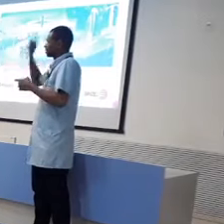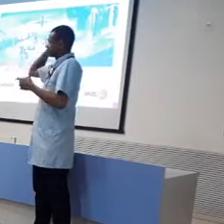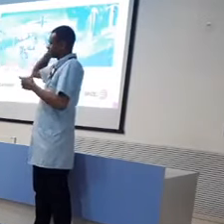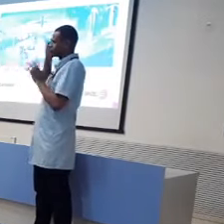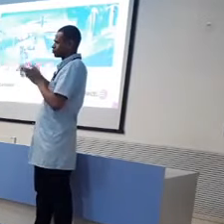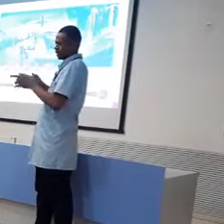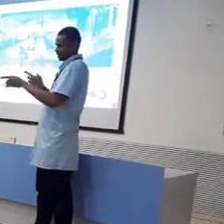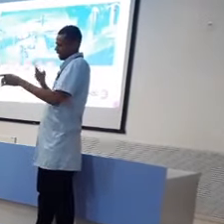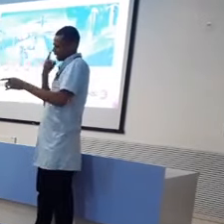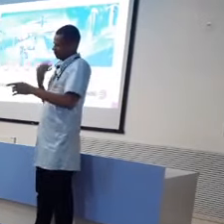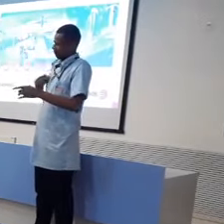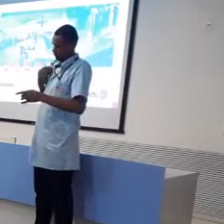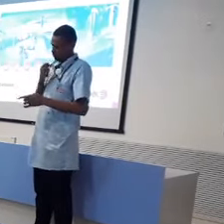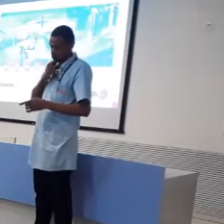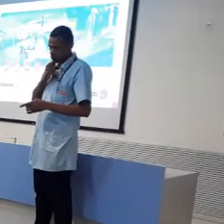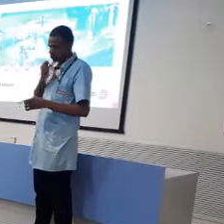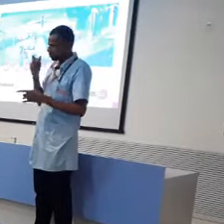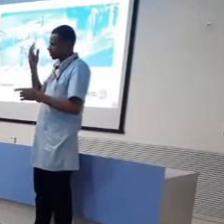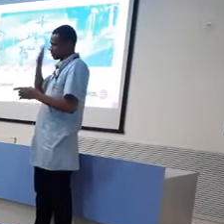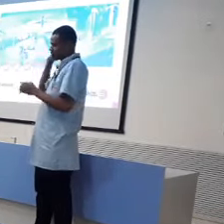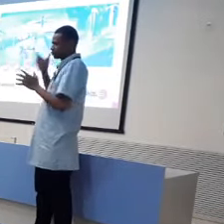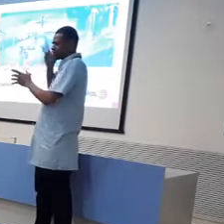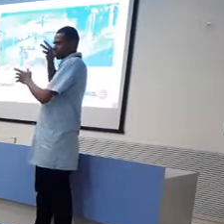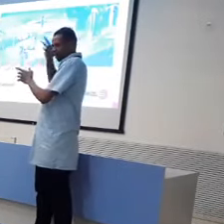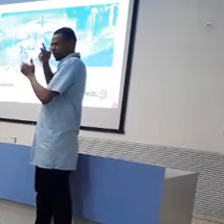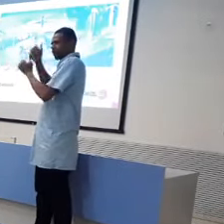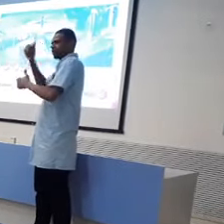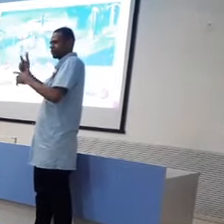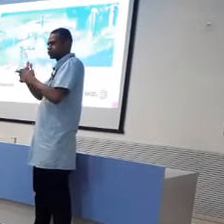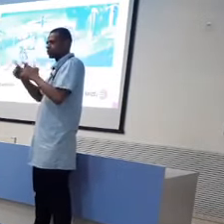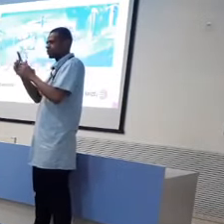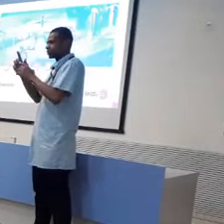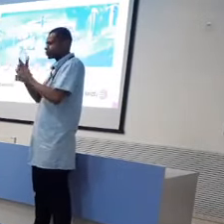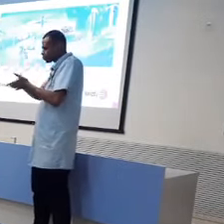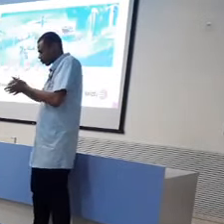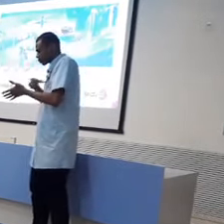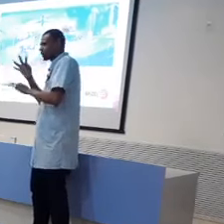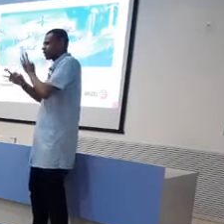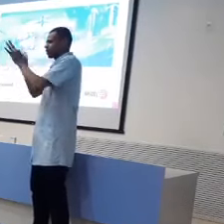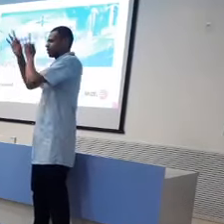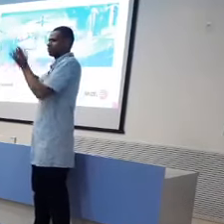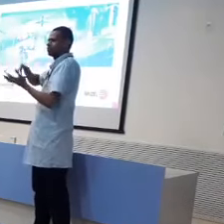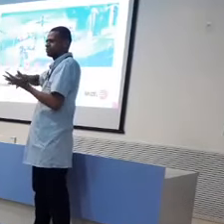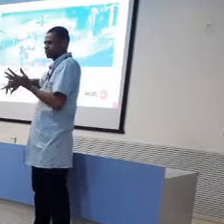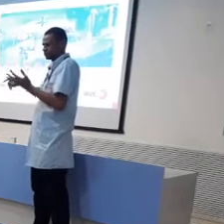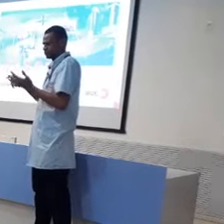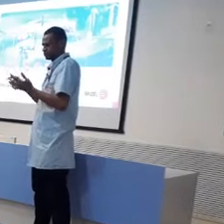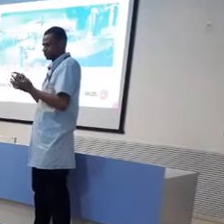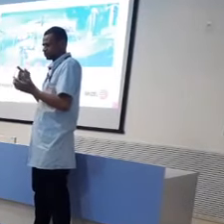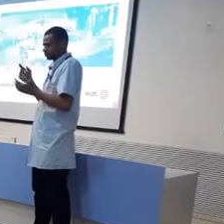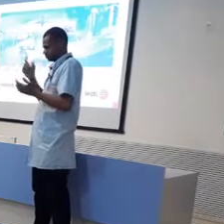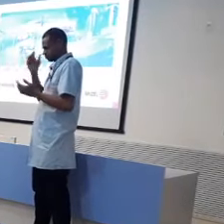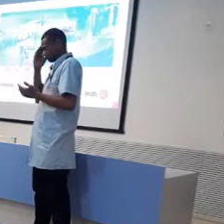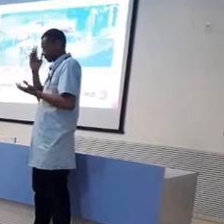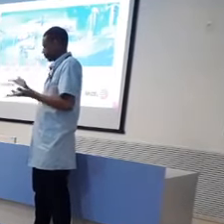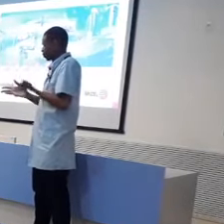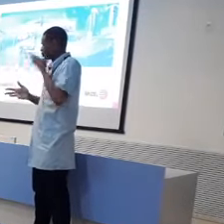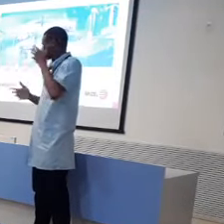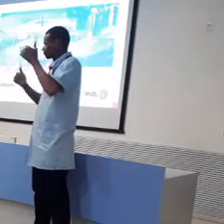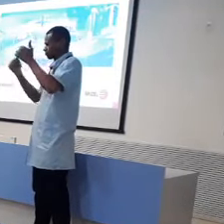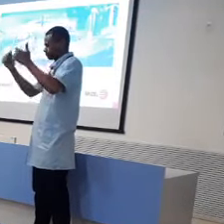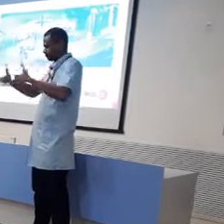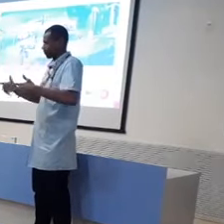aqui teve a oportunidade de ver. Era um outro assunto, era um outro tema, que foi o Eduardo Peloto.